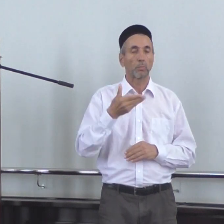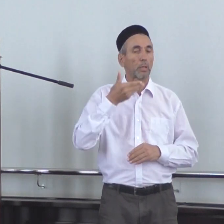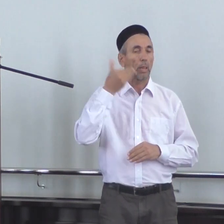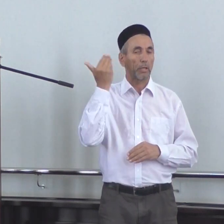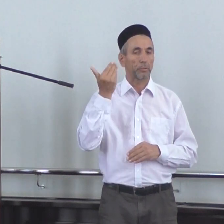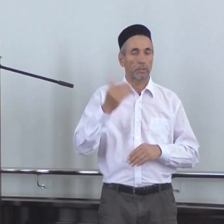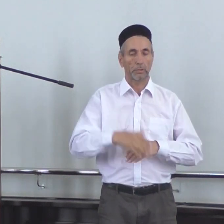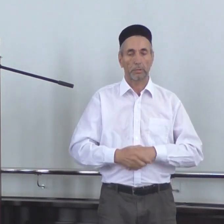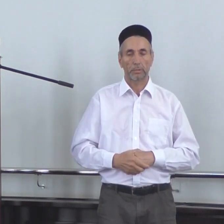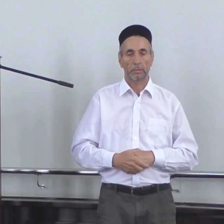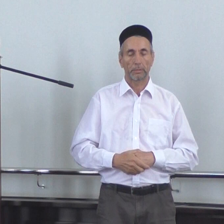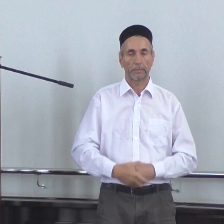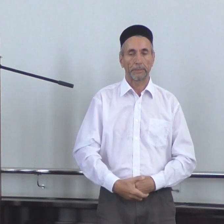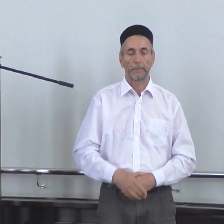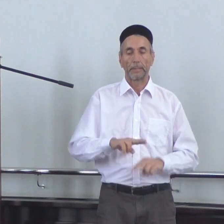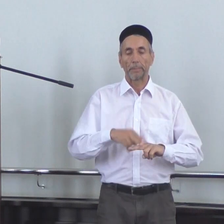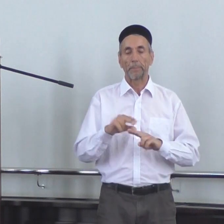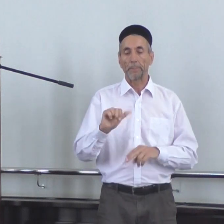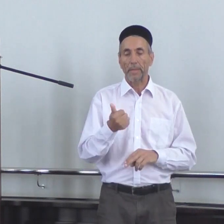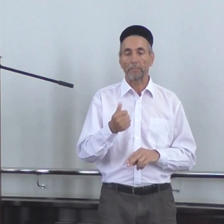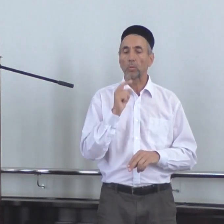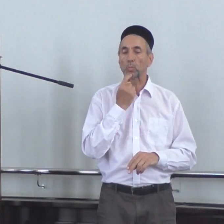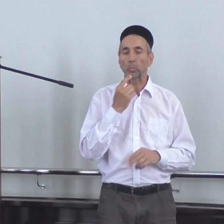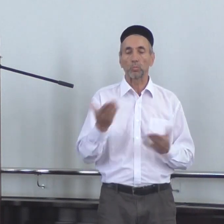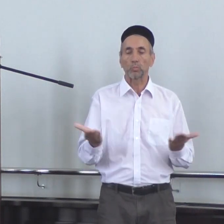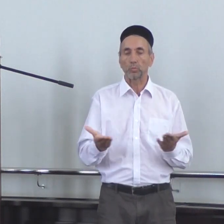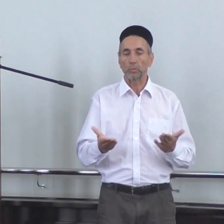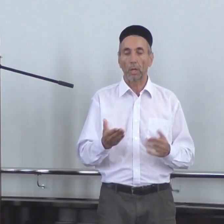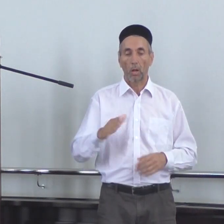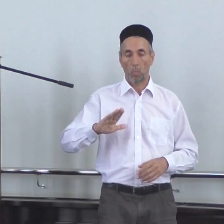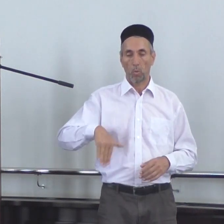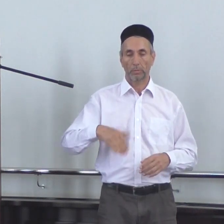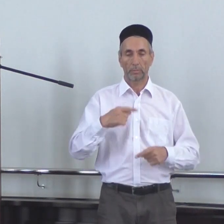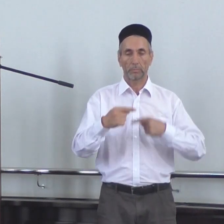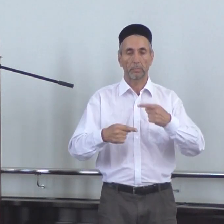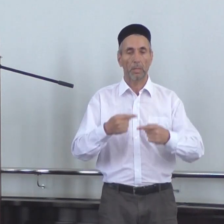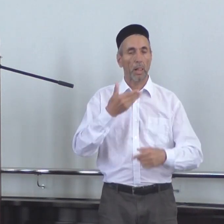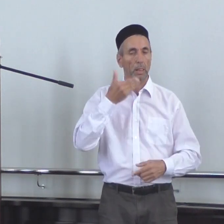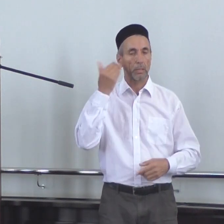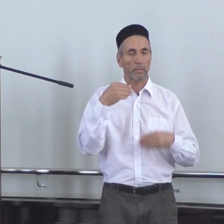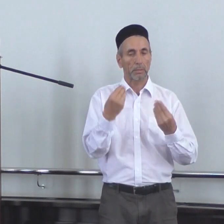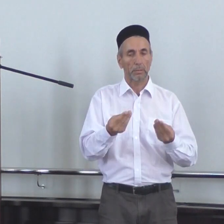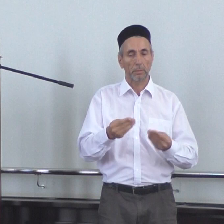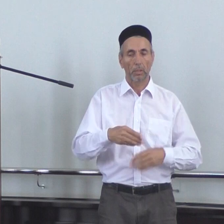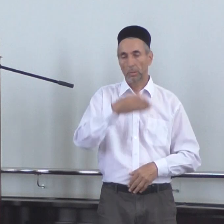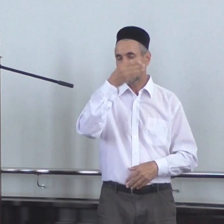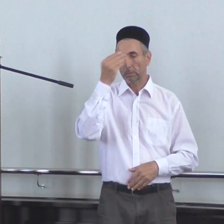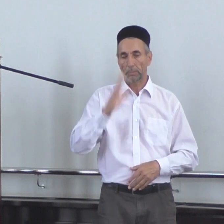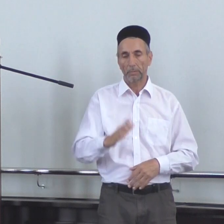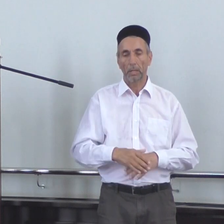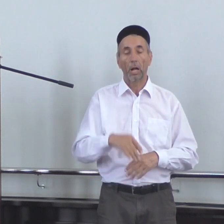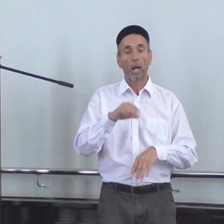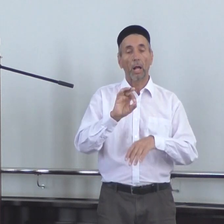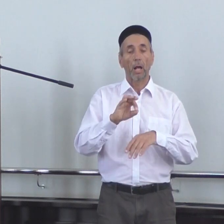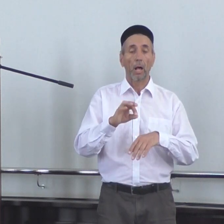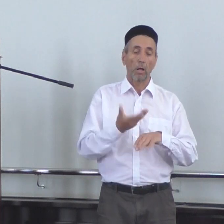Инна маъал усри юсра. Иң беренче авырлык, авырлыктан соң җиңеллек. Аны онытмыйк.